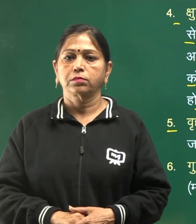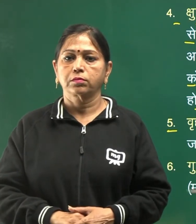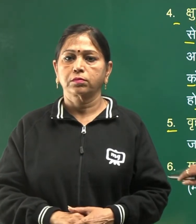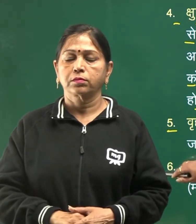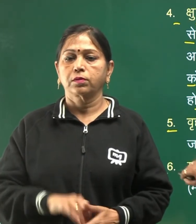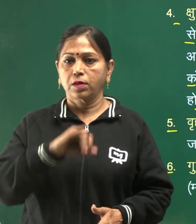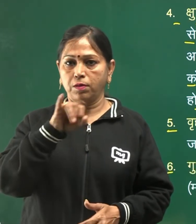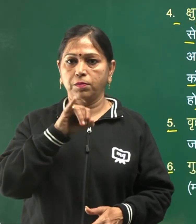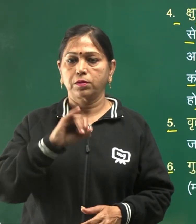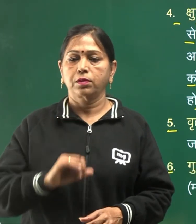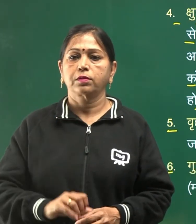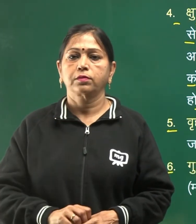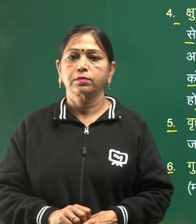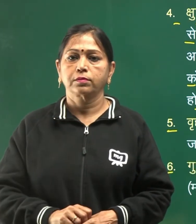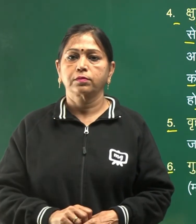नंबर 6,